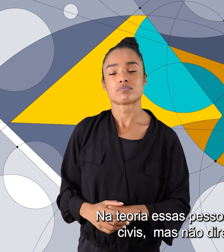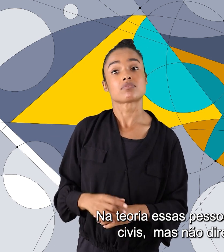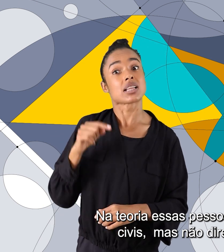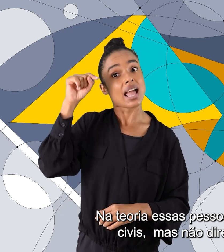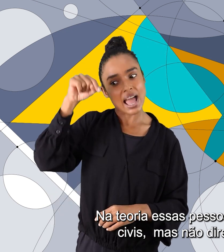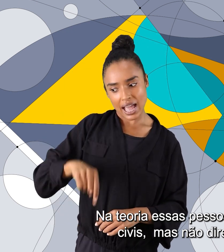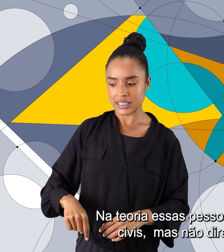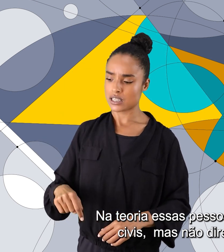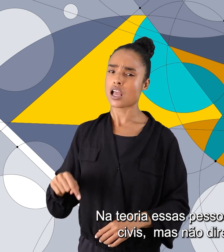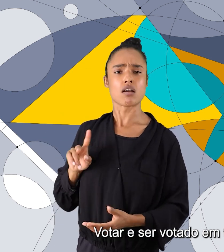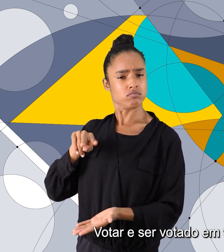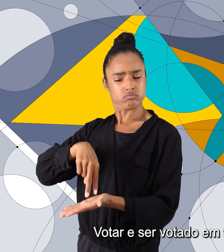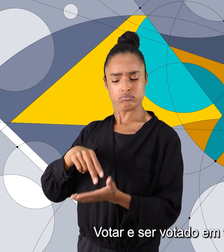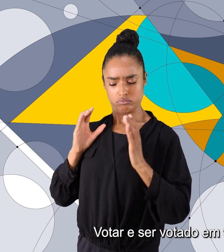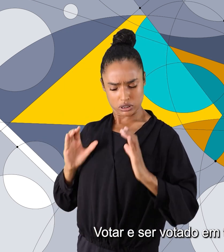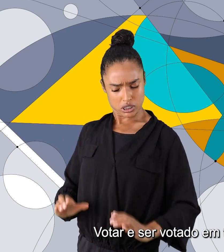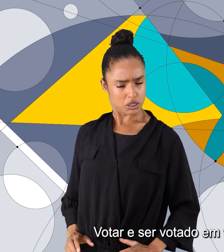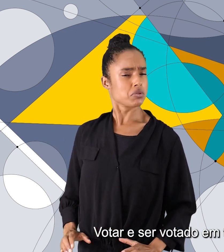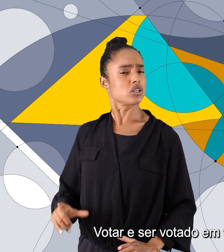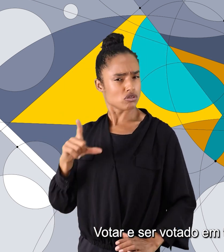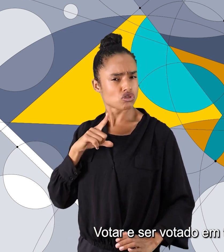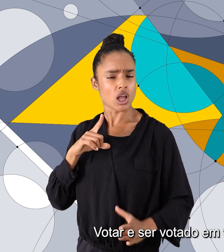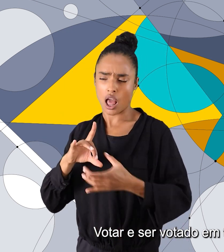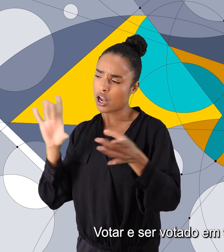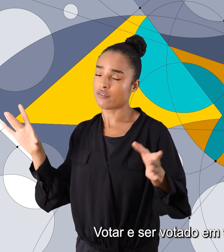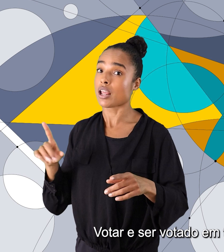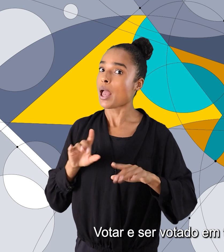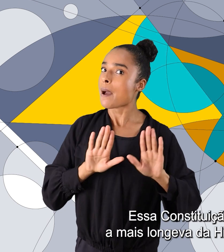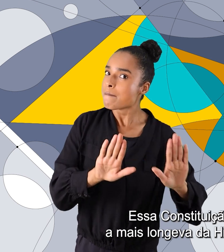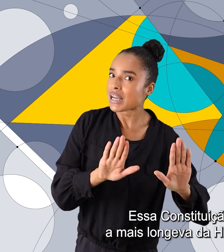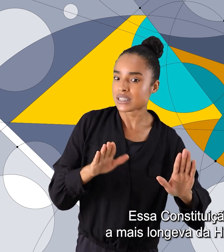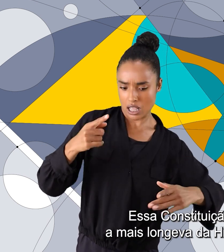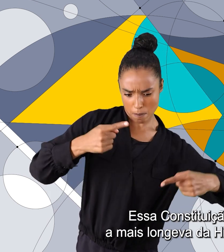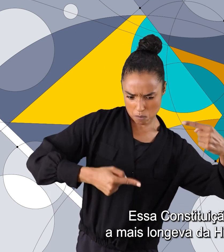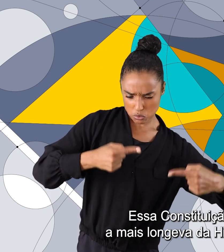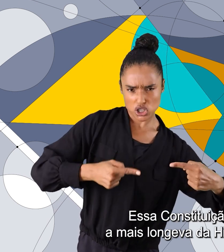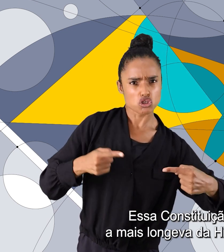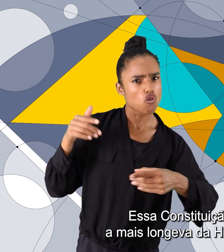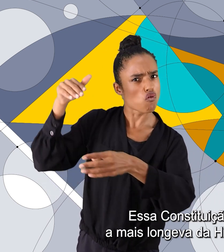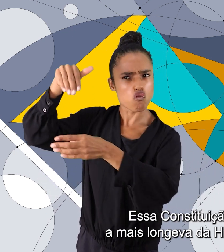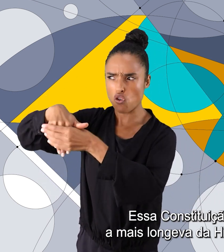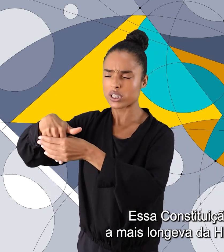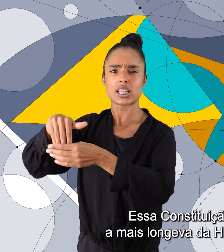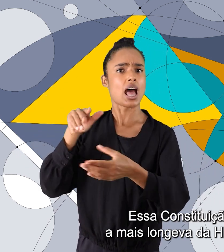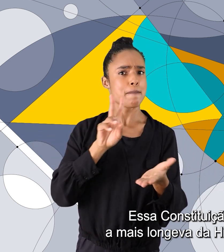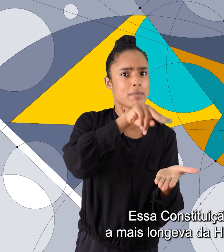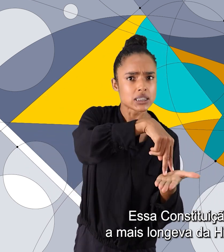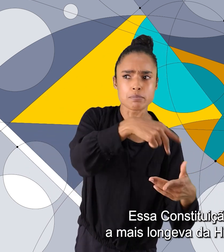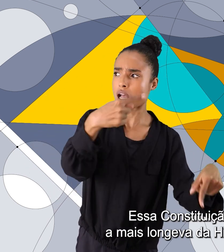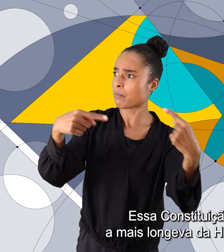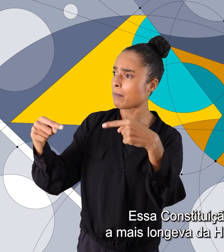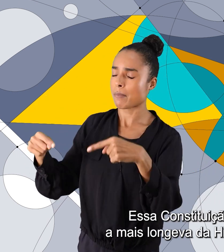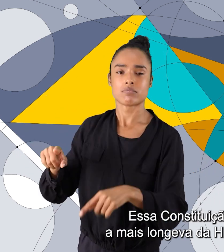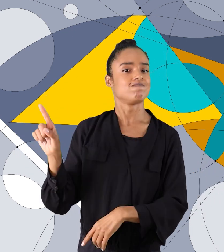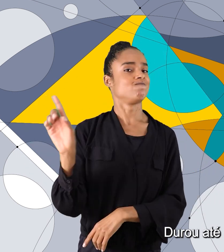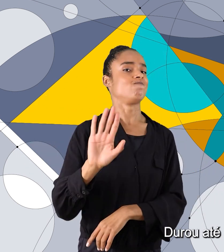não direitos políticos, votar e ser votado em todas as eleições. Essa Constituição é até hoje a mais longeva da história